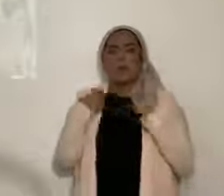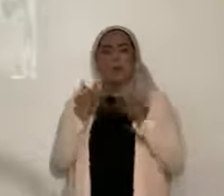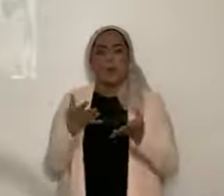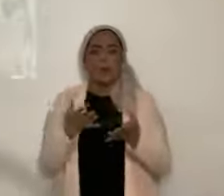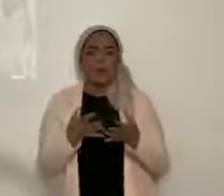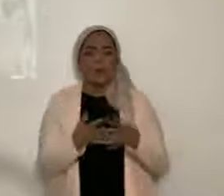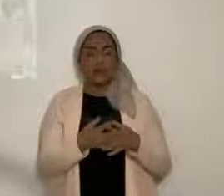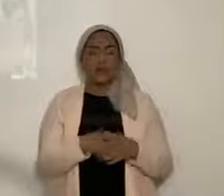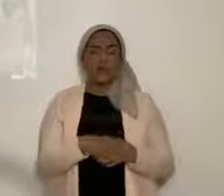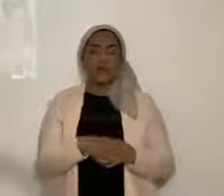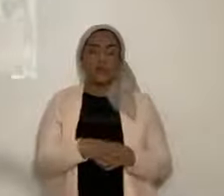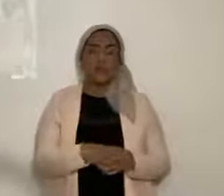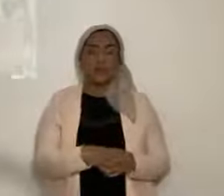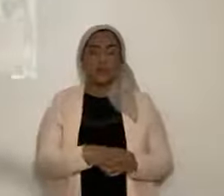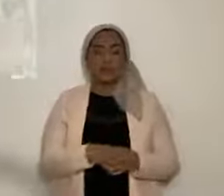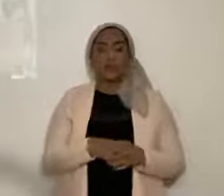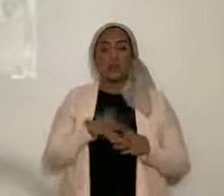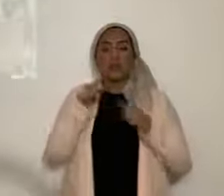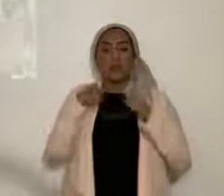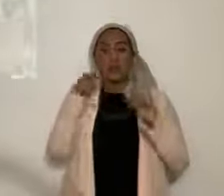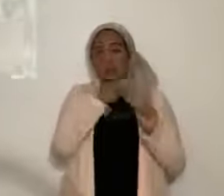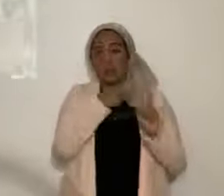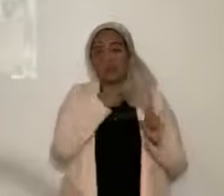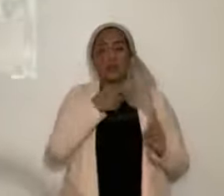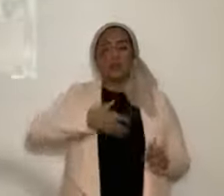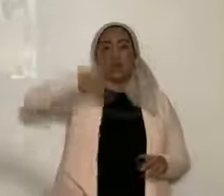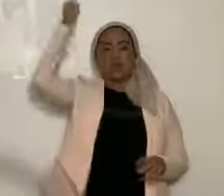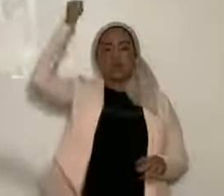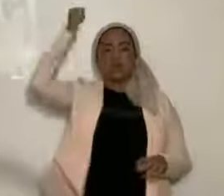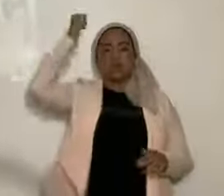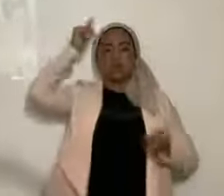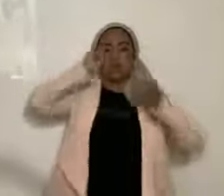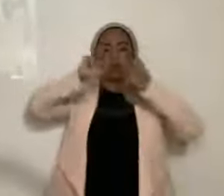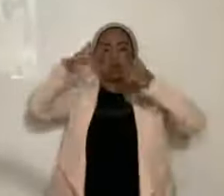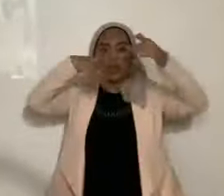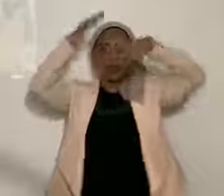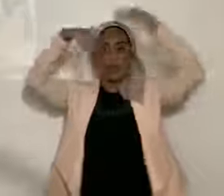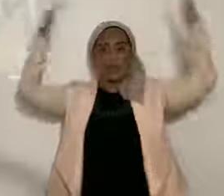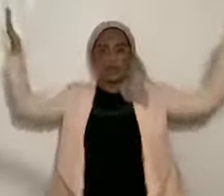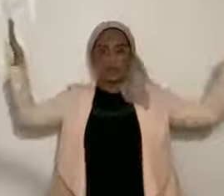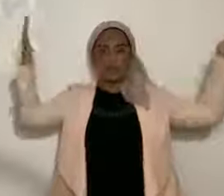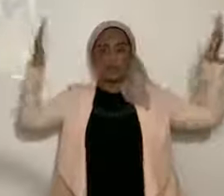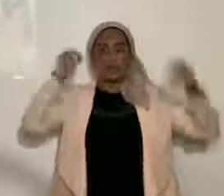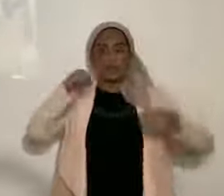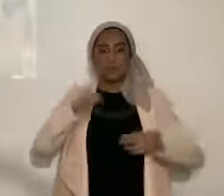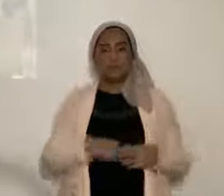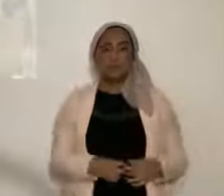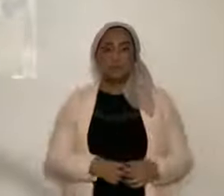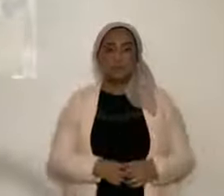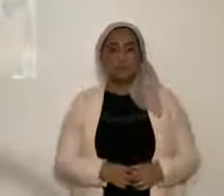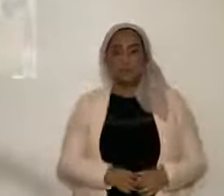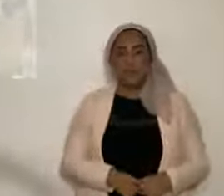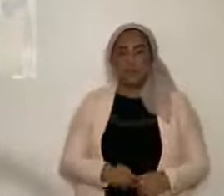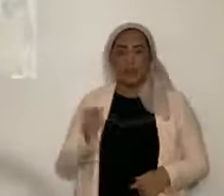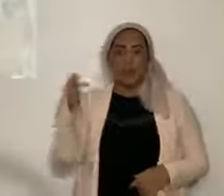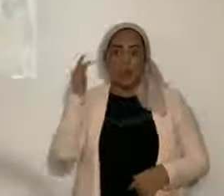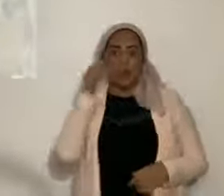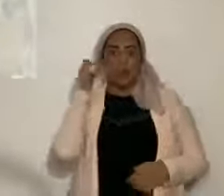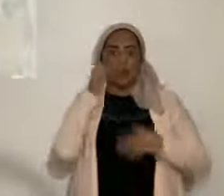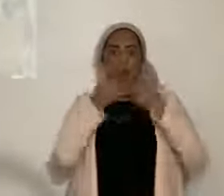conoció personalmente, cuando él fue arrebatado hasta el tercer cielo. ¿Sí? Oyó